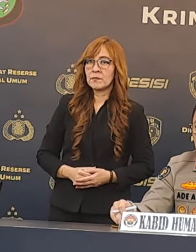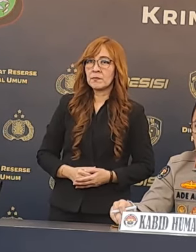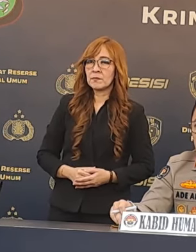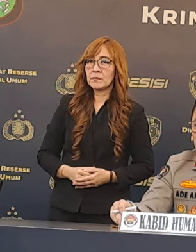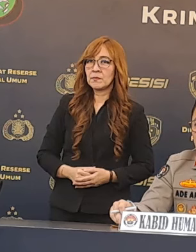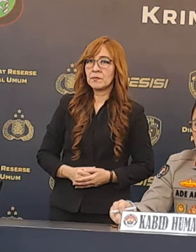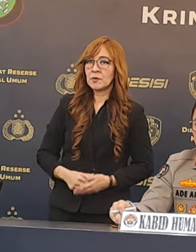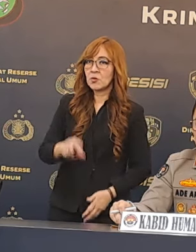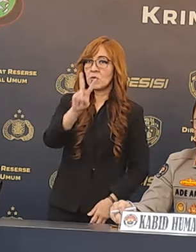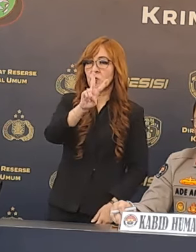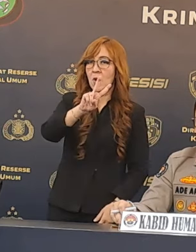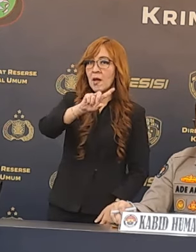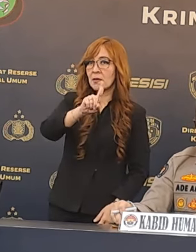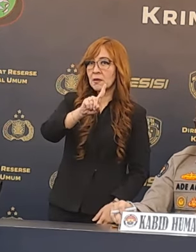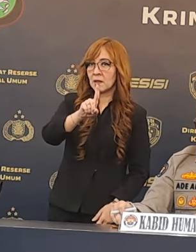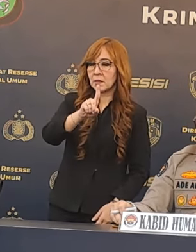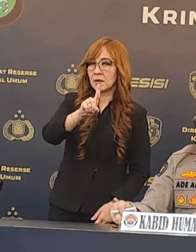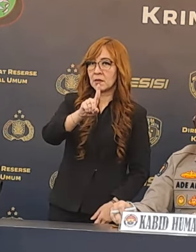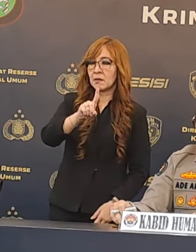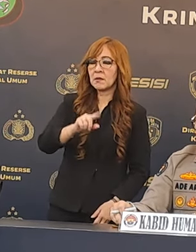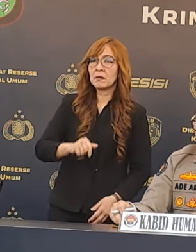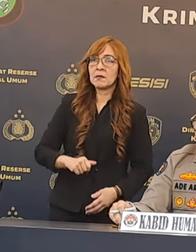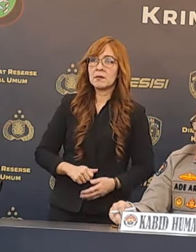kemudian 2 detik,